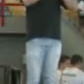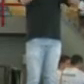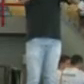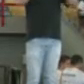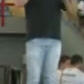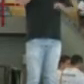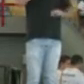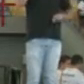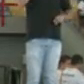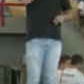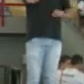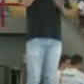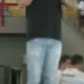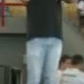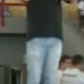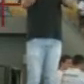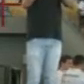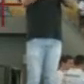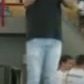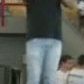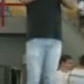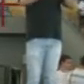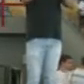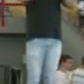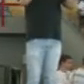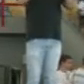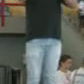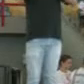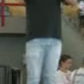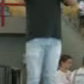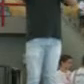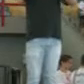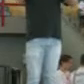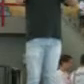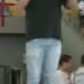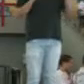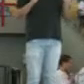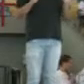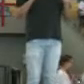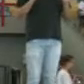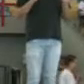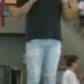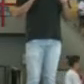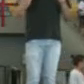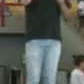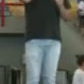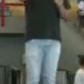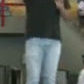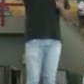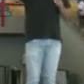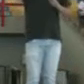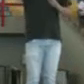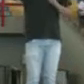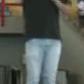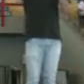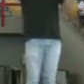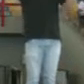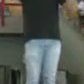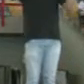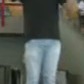a tua opinião aparecer na tua redação, de preferência na introdução, tá? Mais vai ficar claro para quem